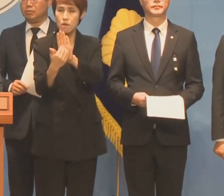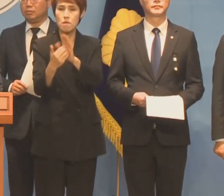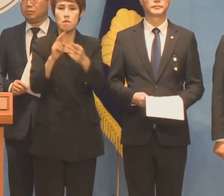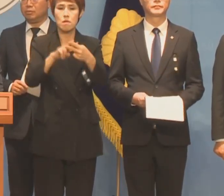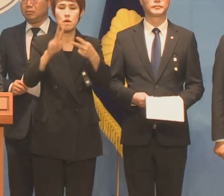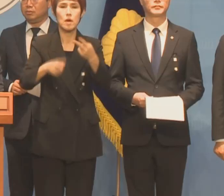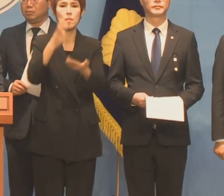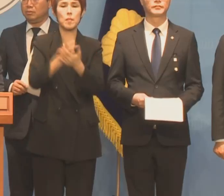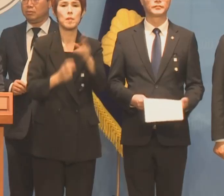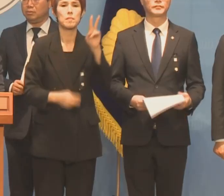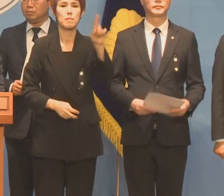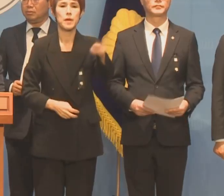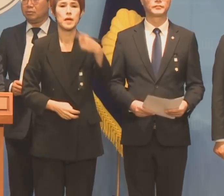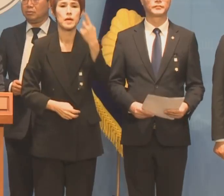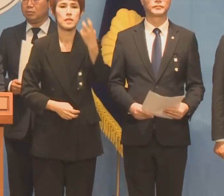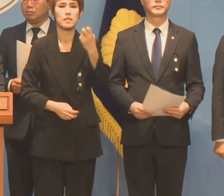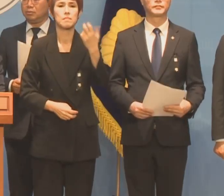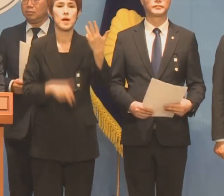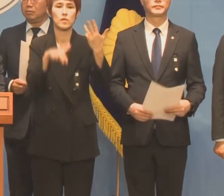형법 128조